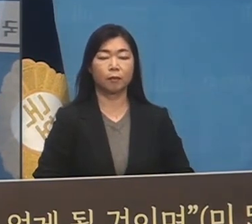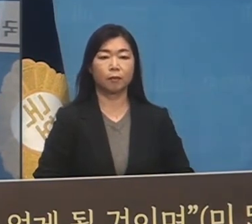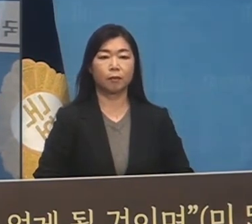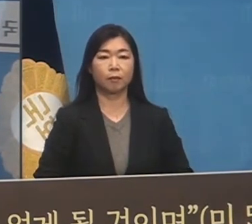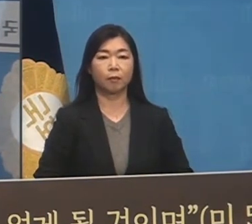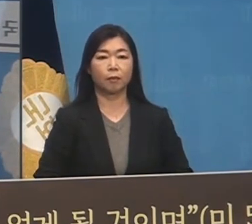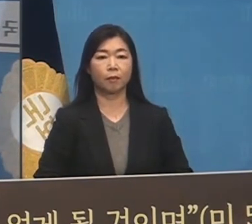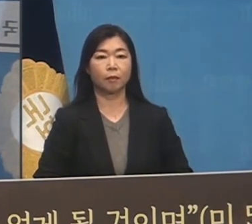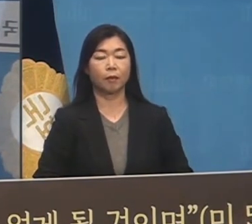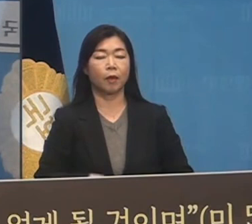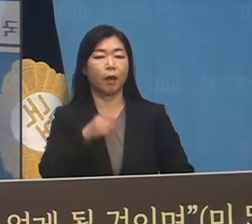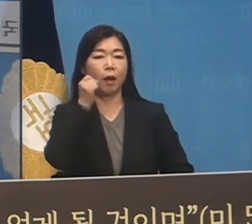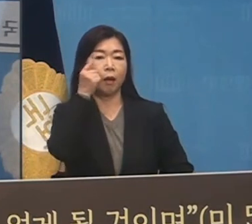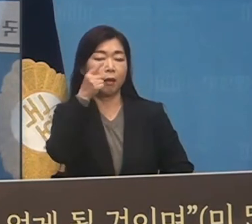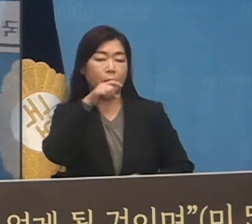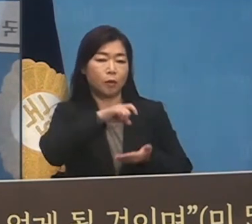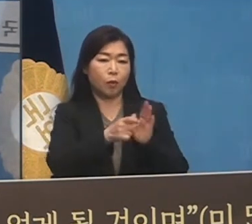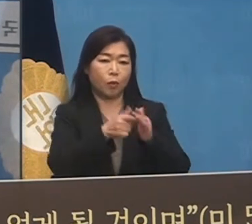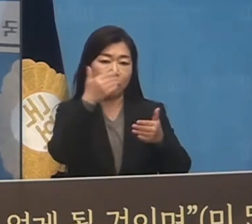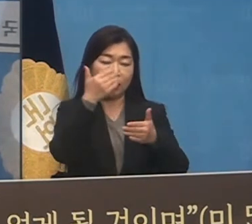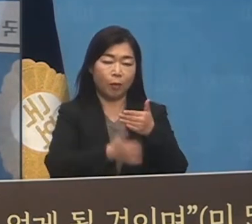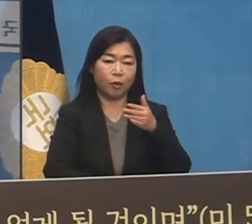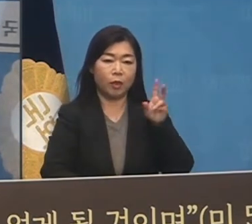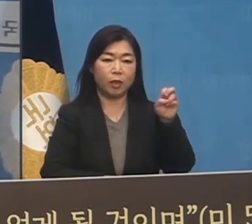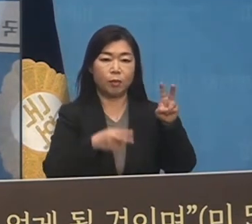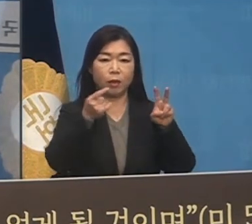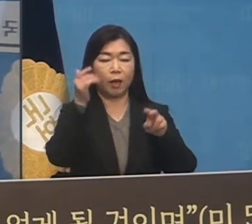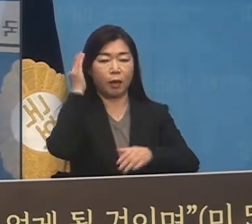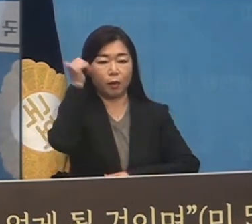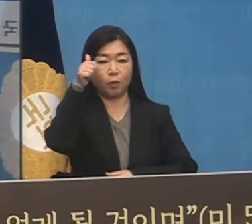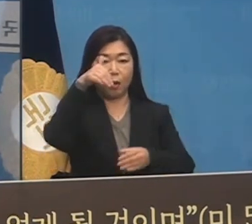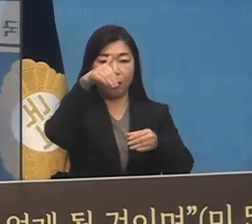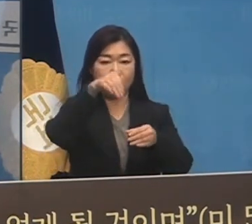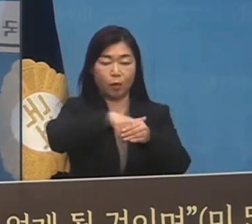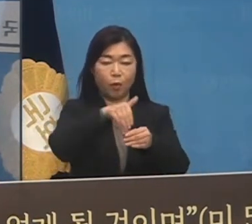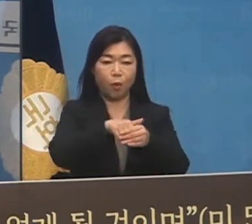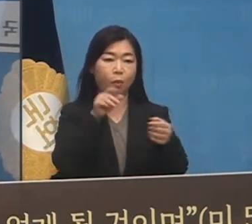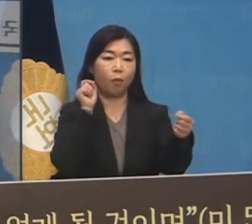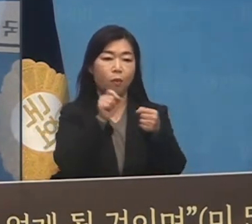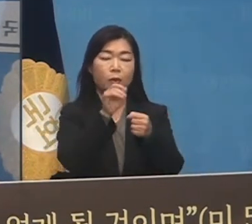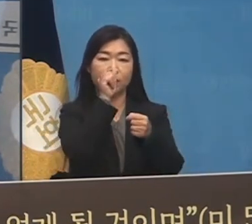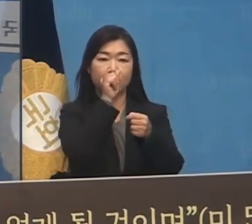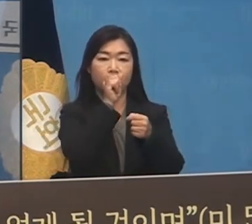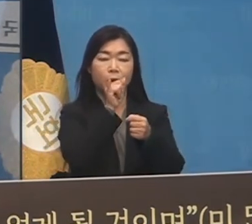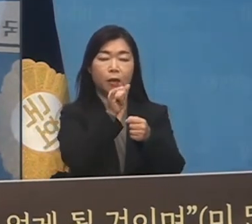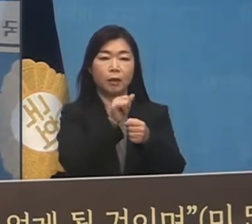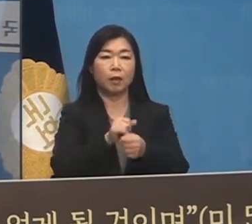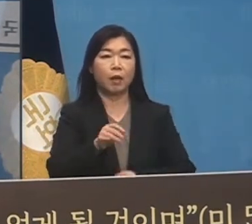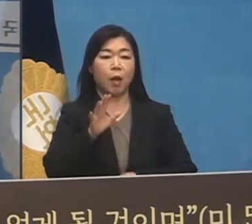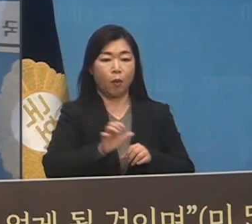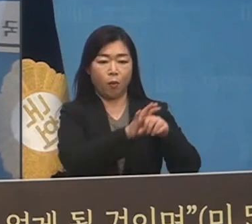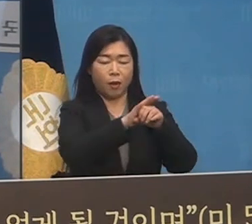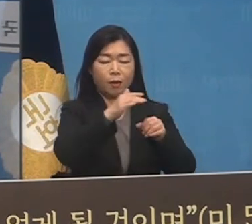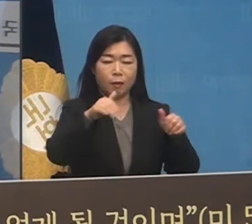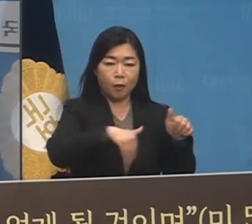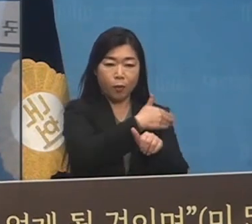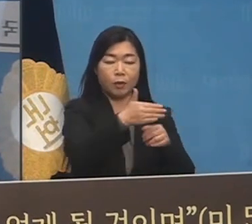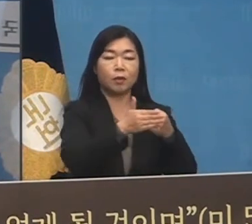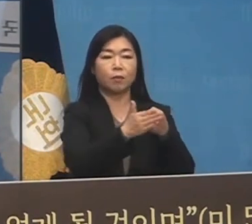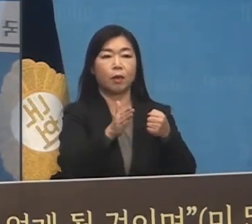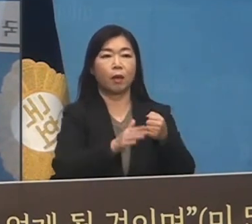한 달여 앞으로 22대 대통령 선거가 다가왔다. 신종 코로나